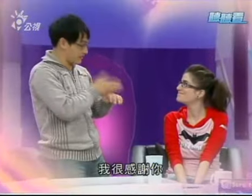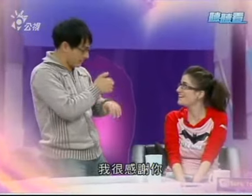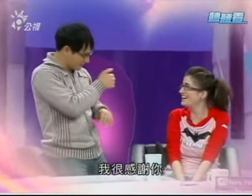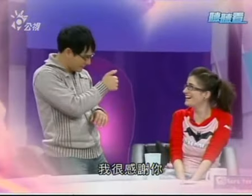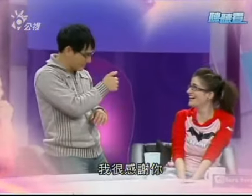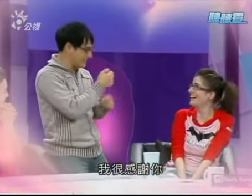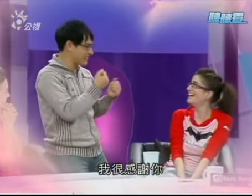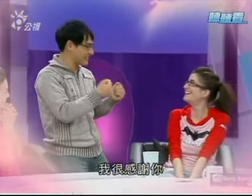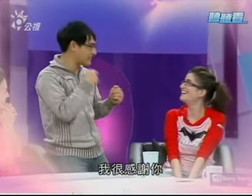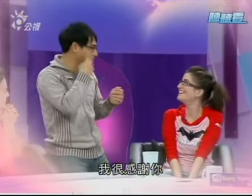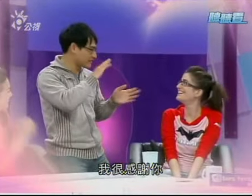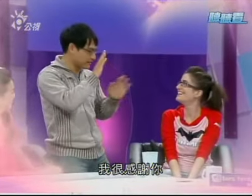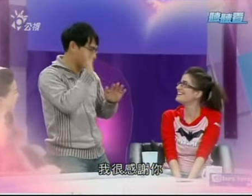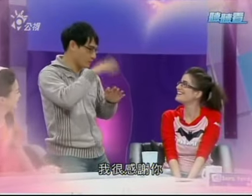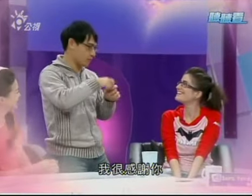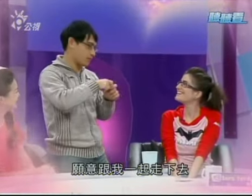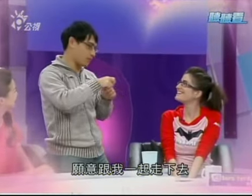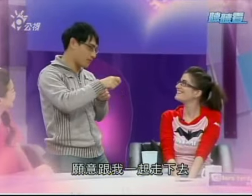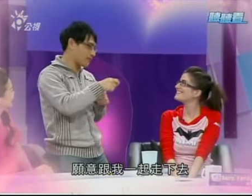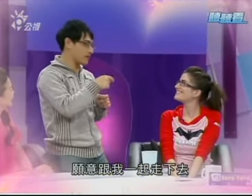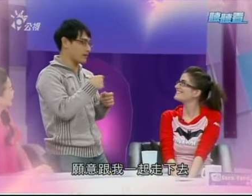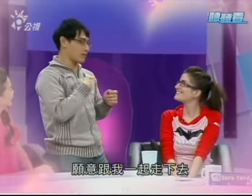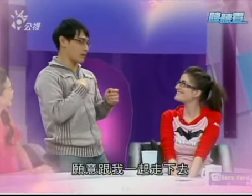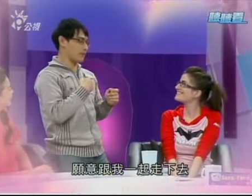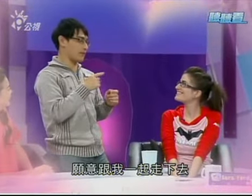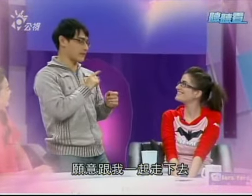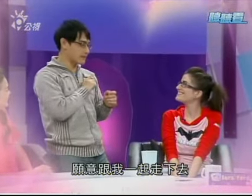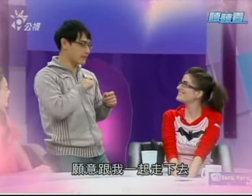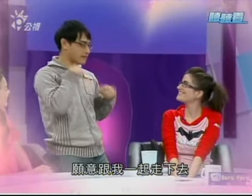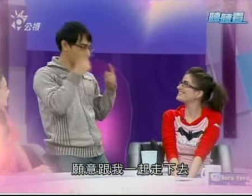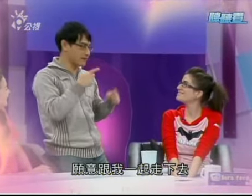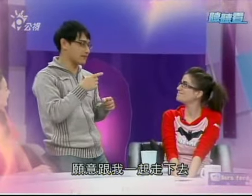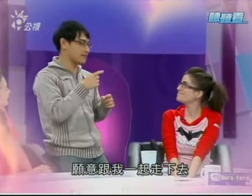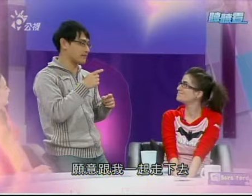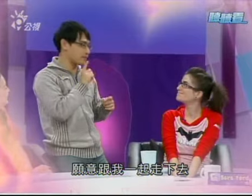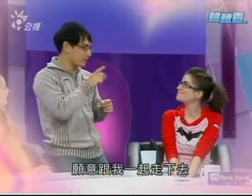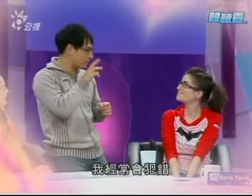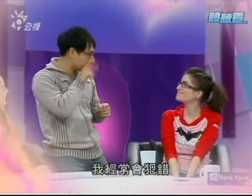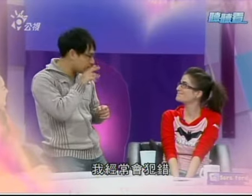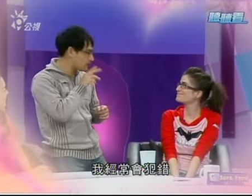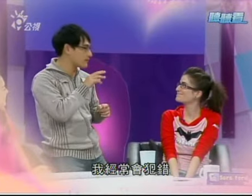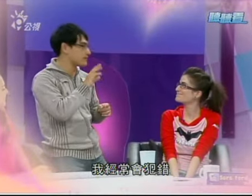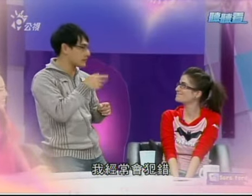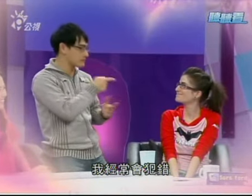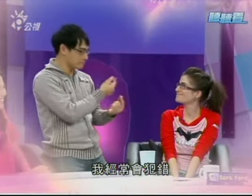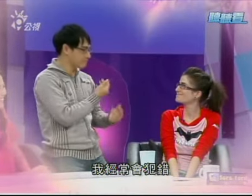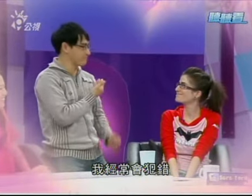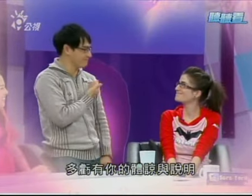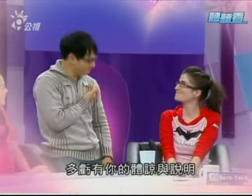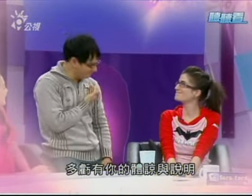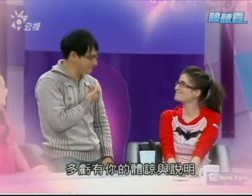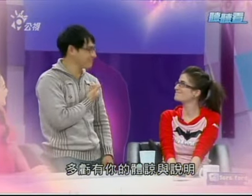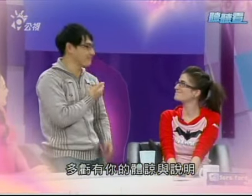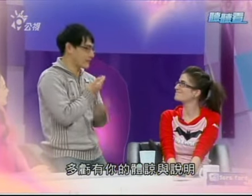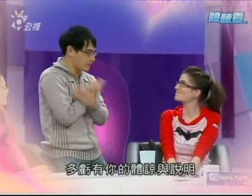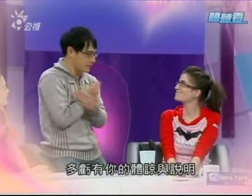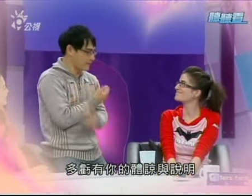我很感谢你愿意跟我一起走下去我经常会犯错多亏有你的体谅